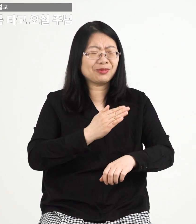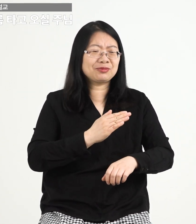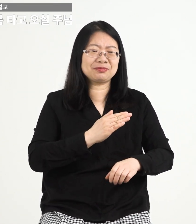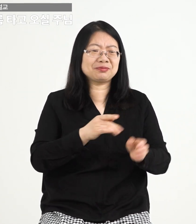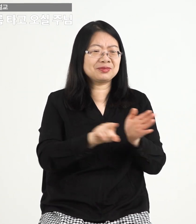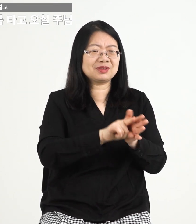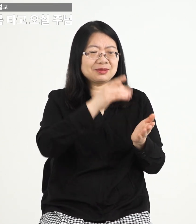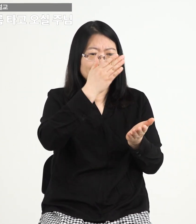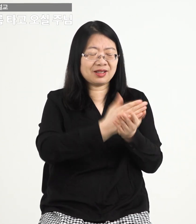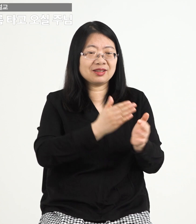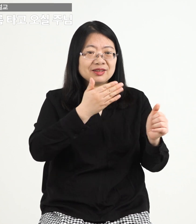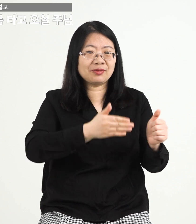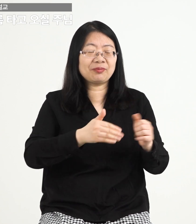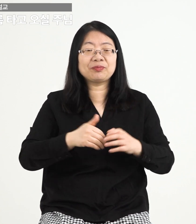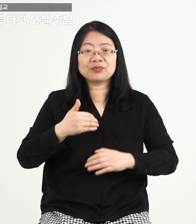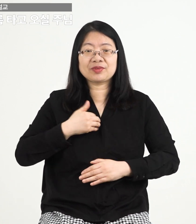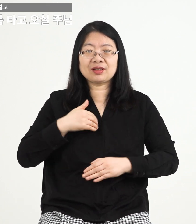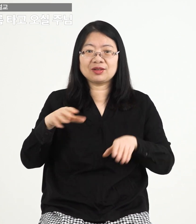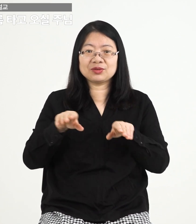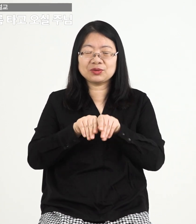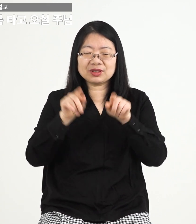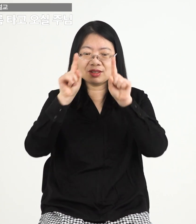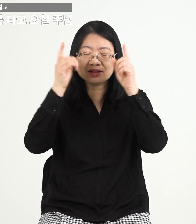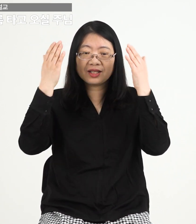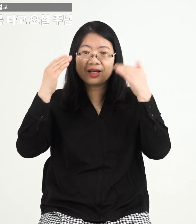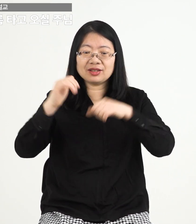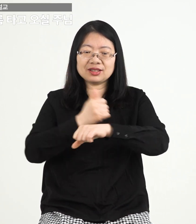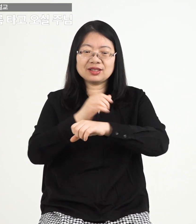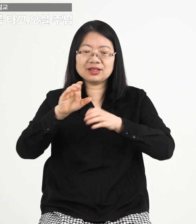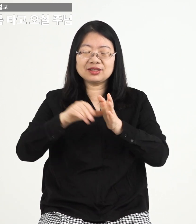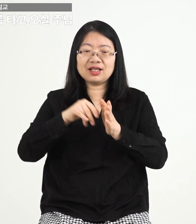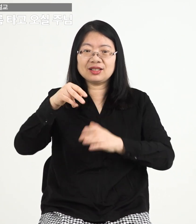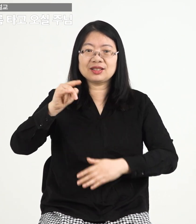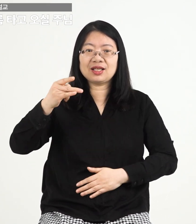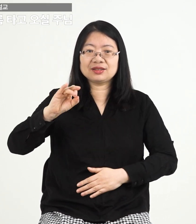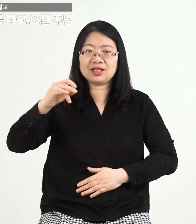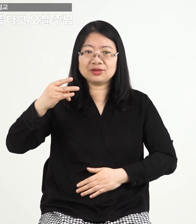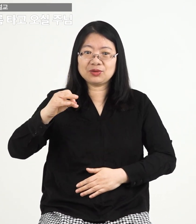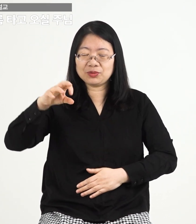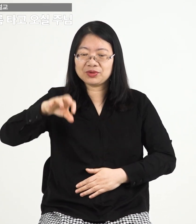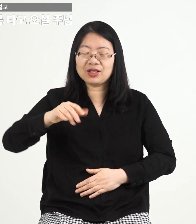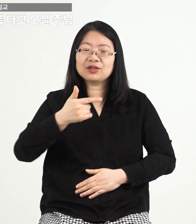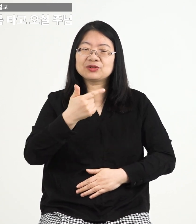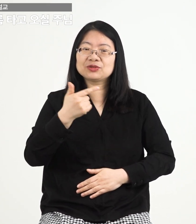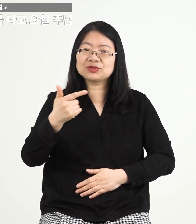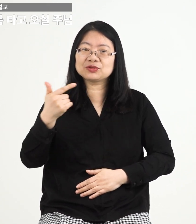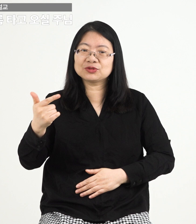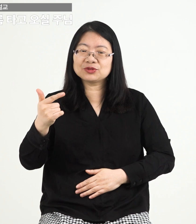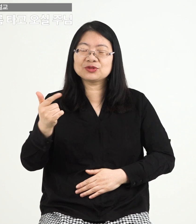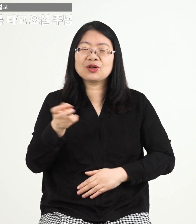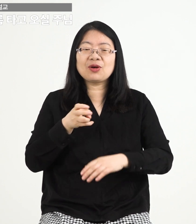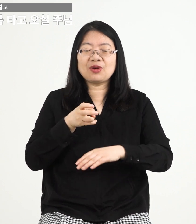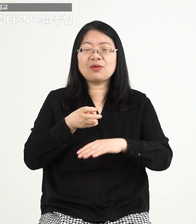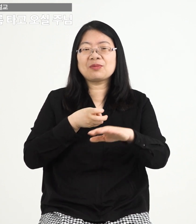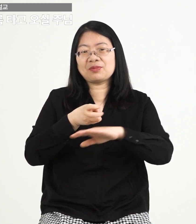때는 저 사당동 그쪽인가 어딘가 하여간 666 버스가 다녔습니다. 버스 번호가